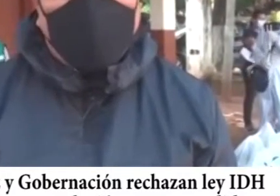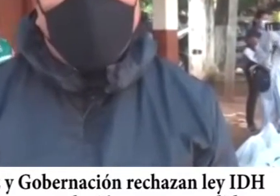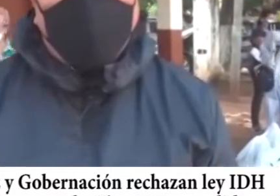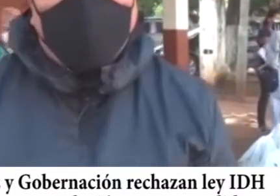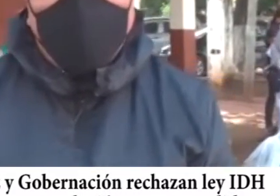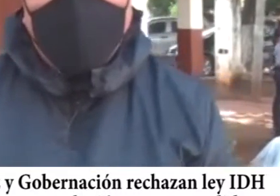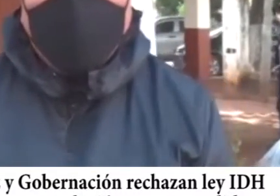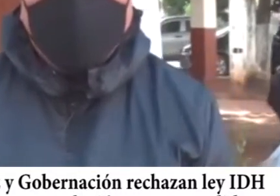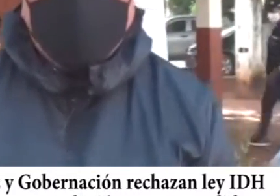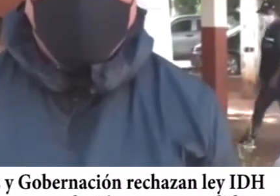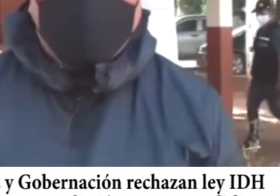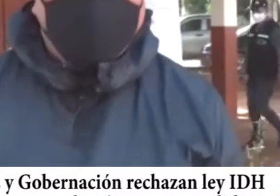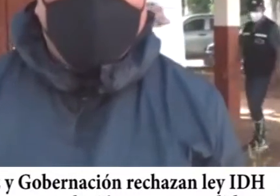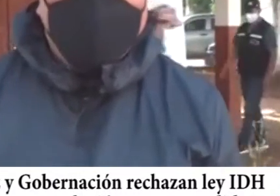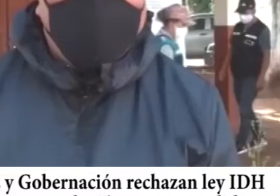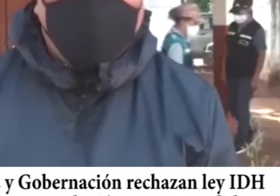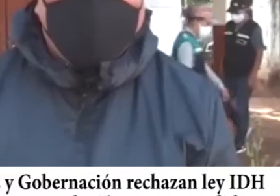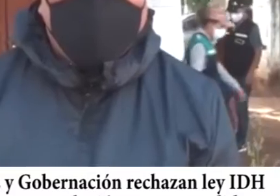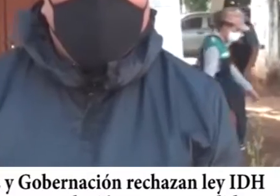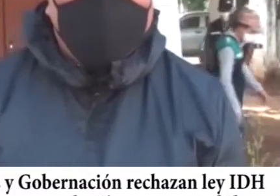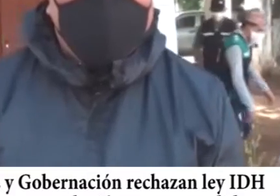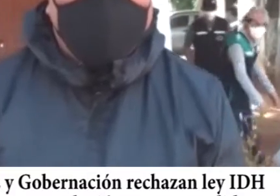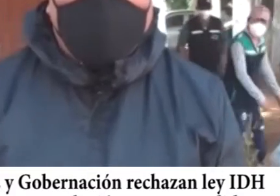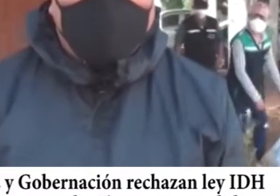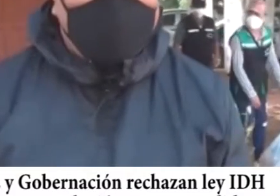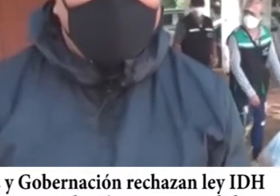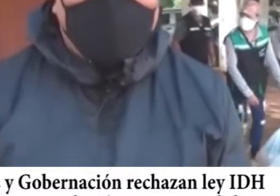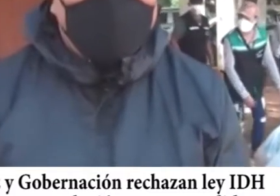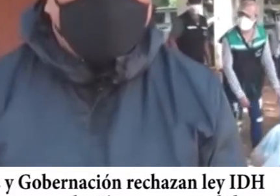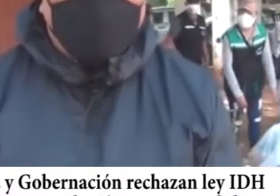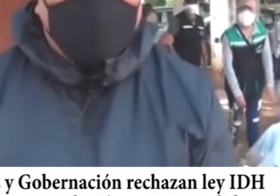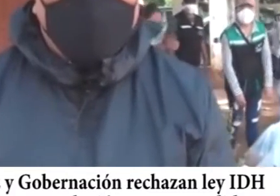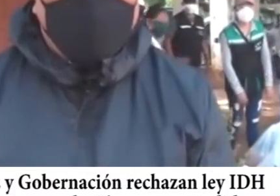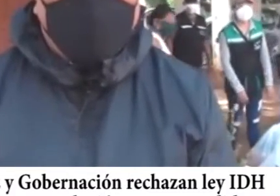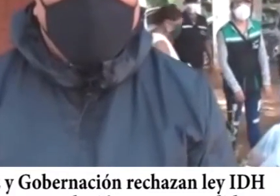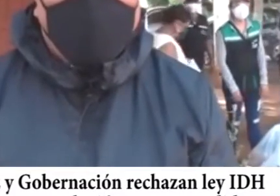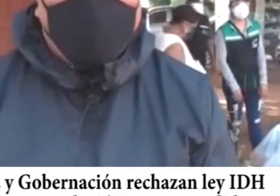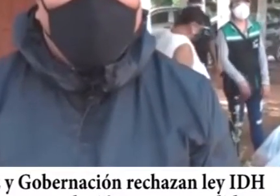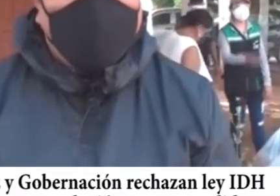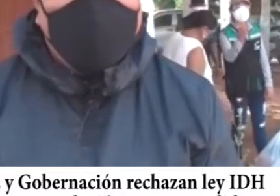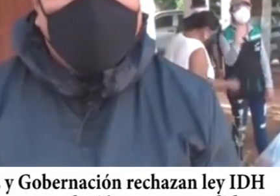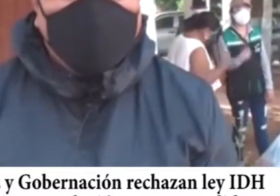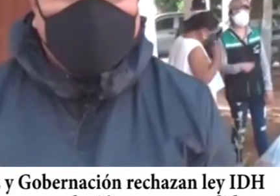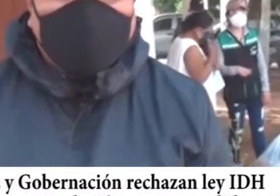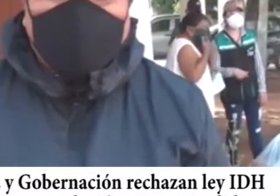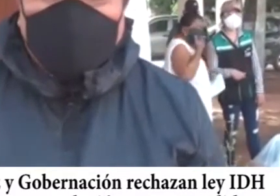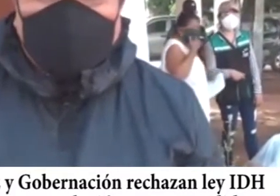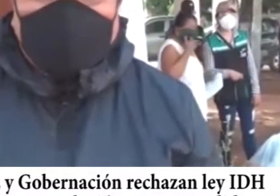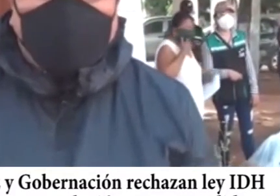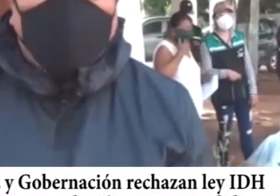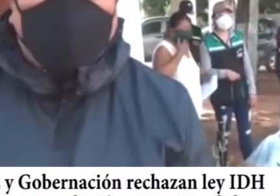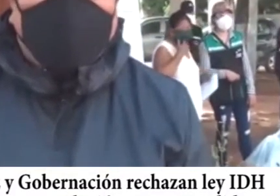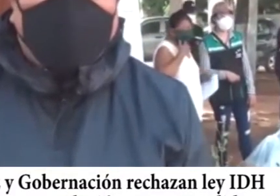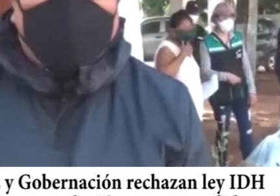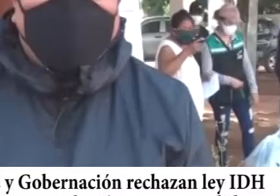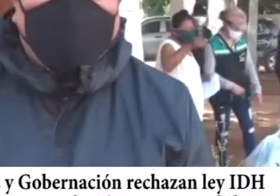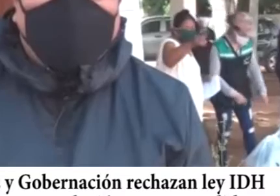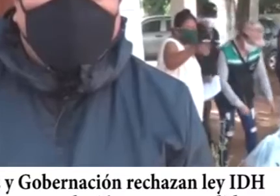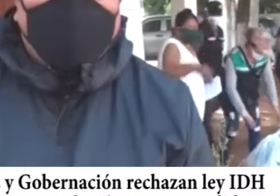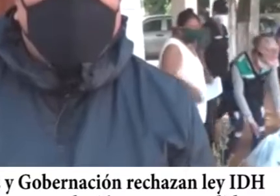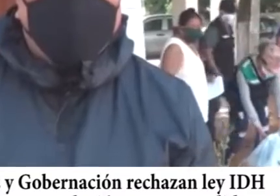anoche, lo ha dicho hoy en varios medios de comunicación, tanto el viceministro también de Economía. Creo de